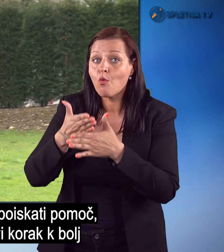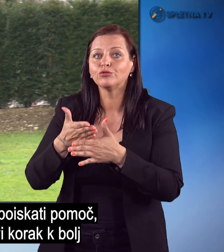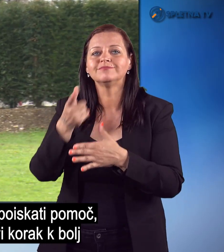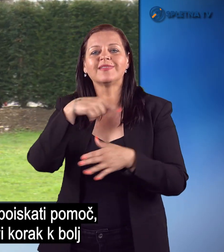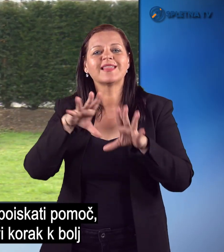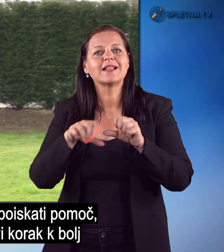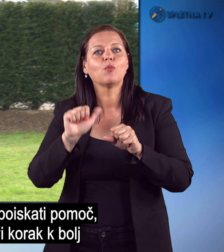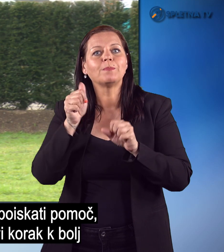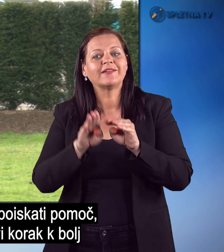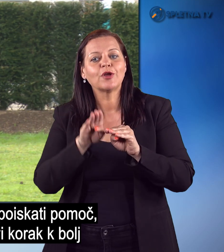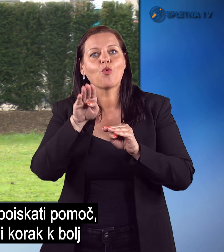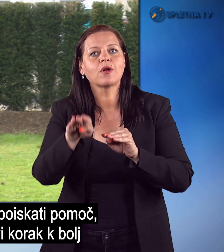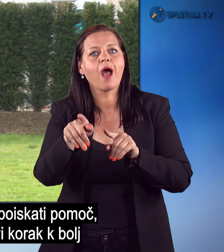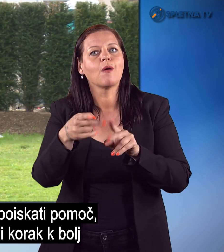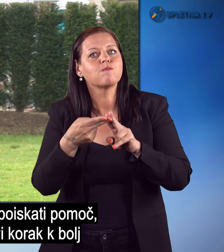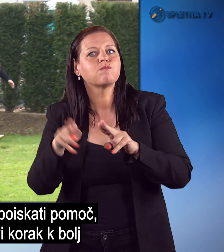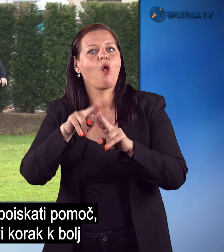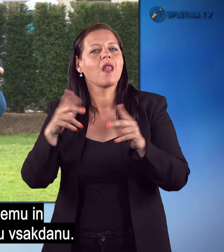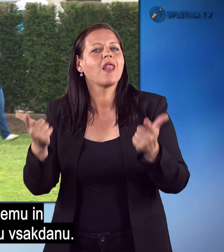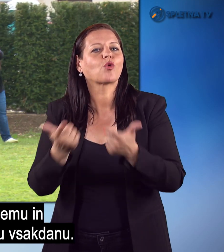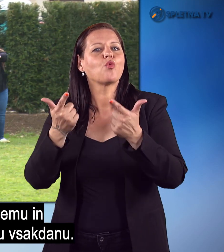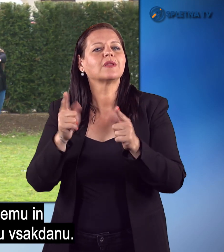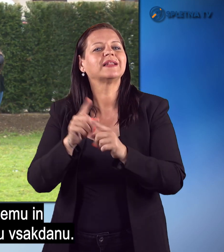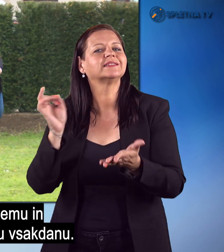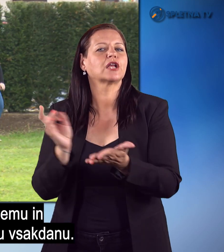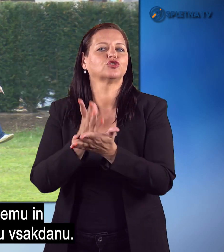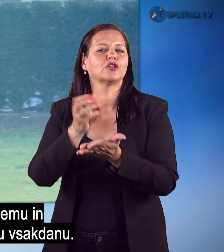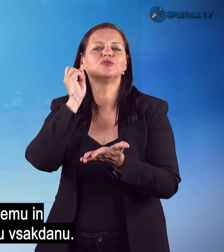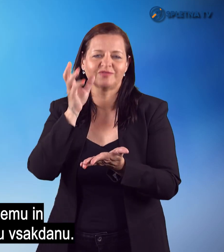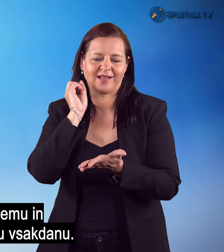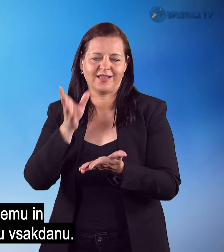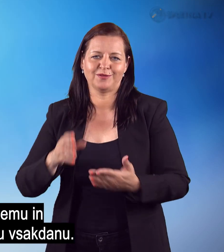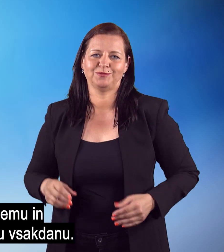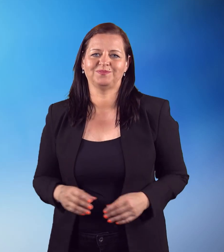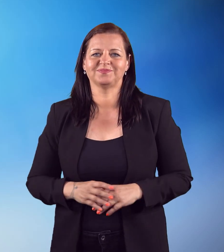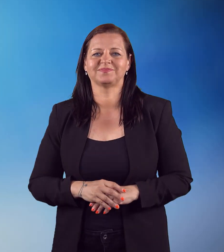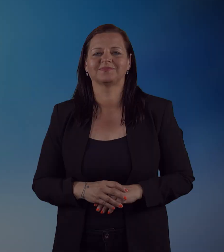pomoč, naredimo prvi korak k bolj lahkotnemu in srečnejšemu vsakdanu.